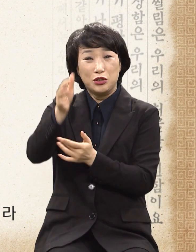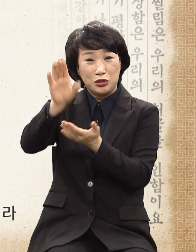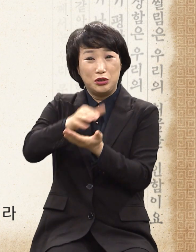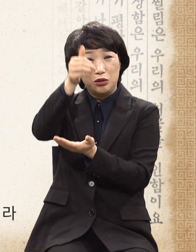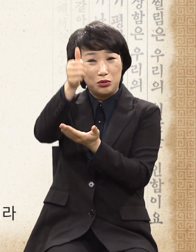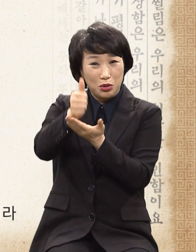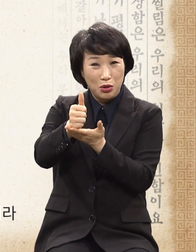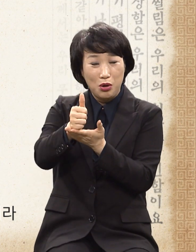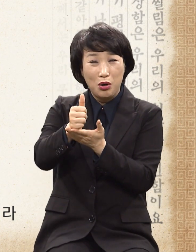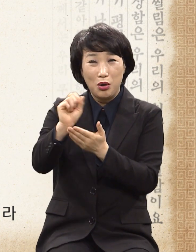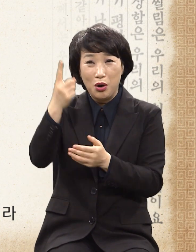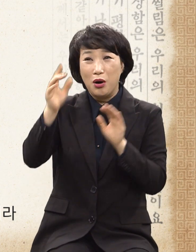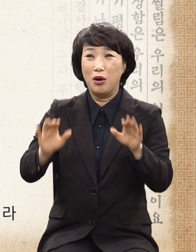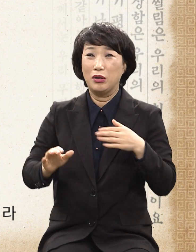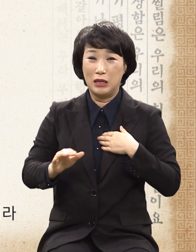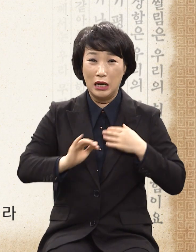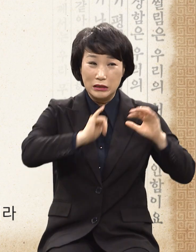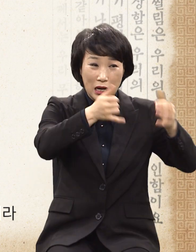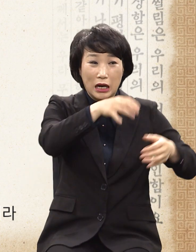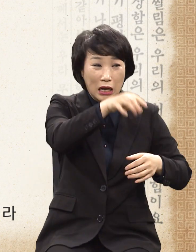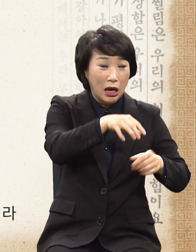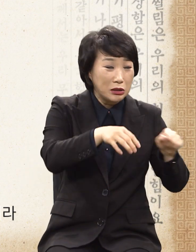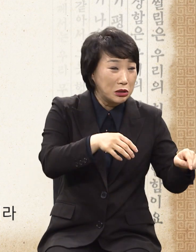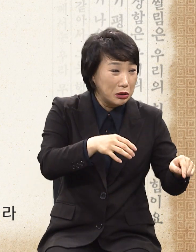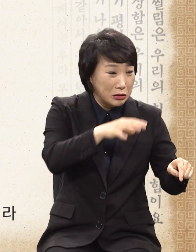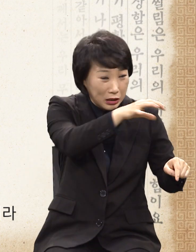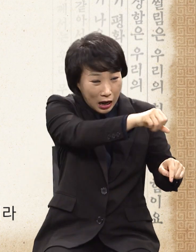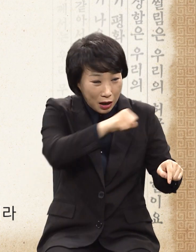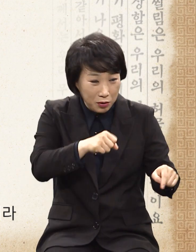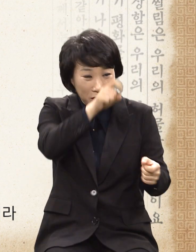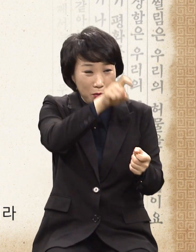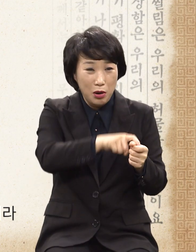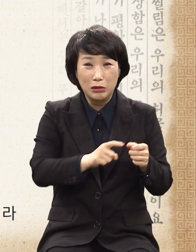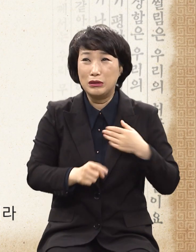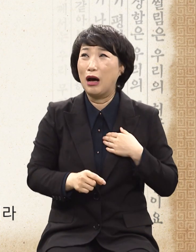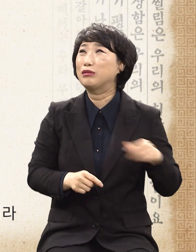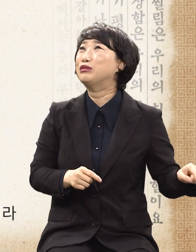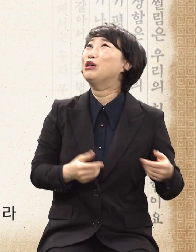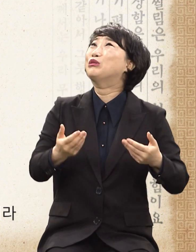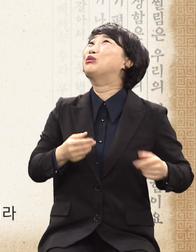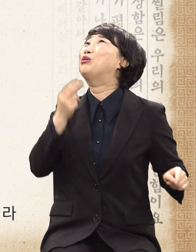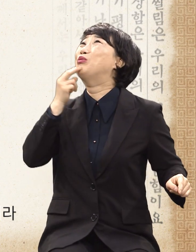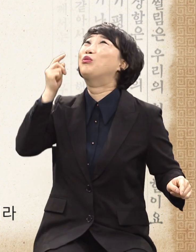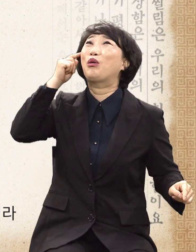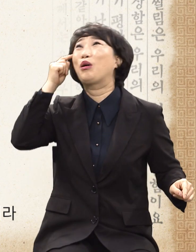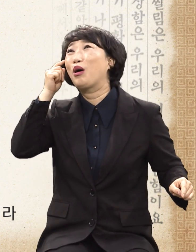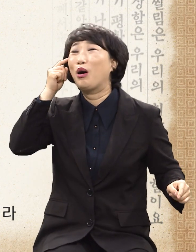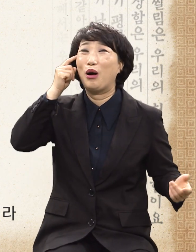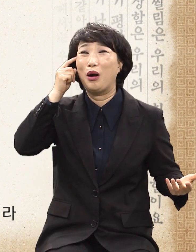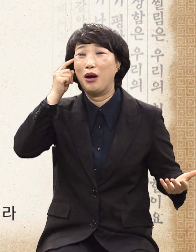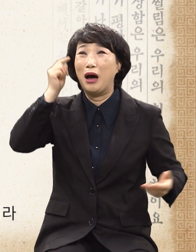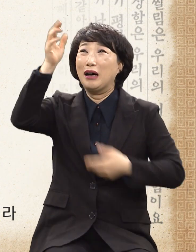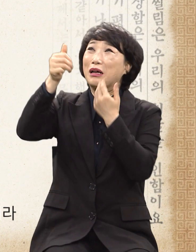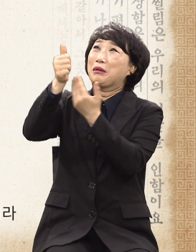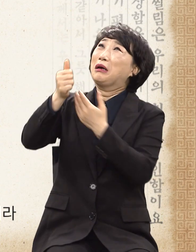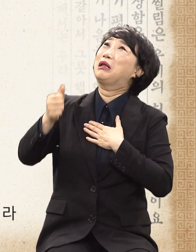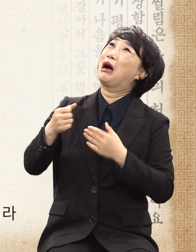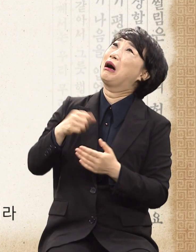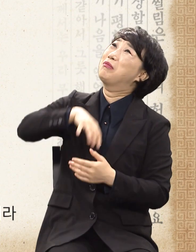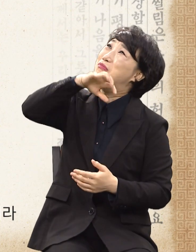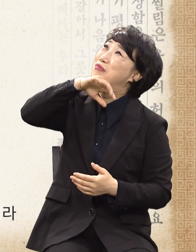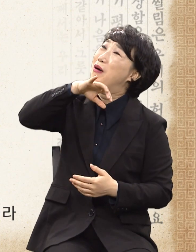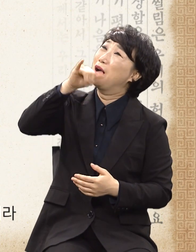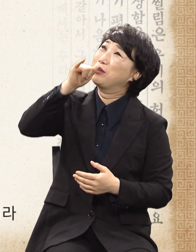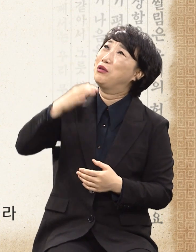그리스도를 통해서 내가 세상의 것을 얻기 위해서 왜 안 주나 그렇게 하나님 앞에